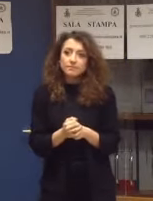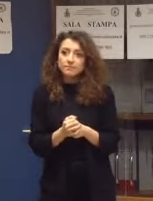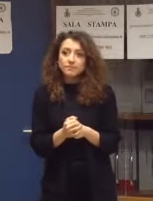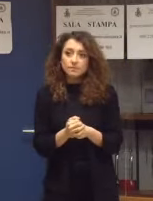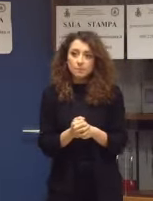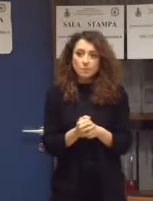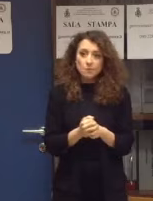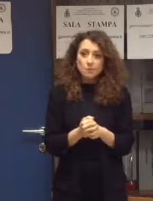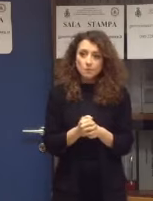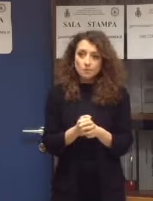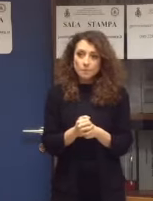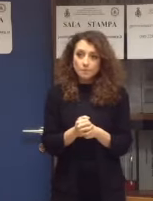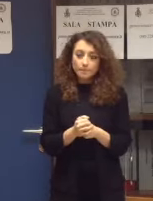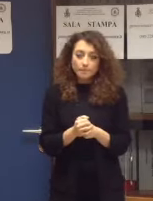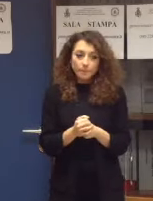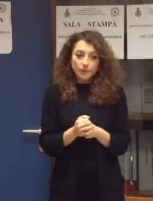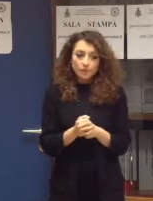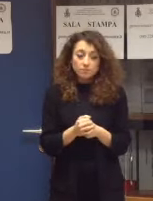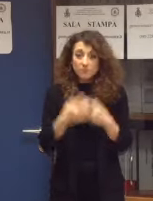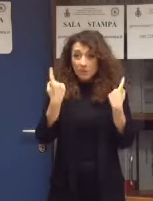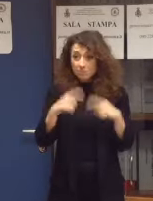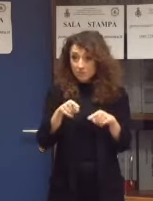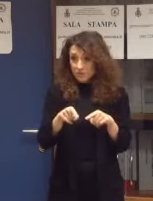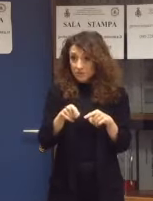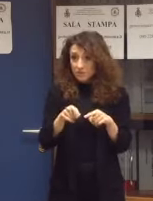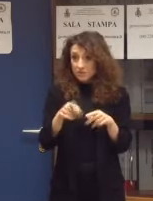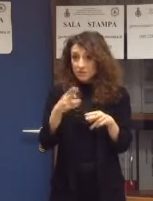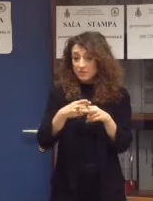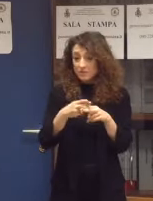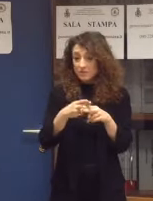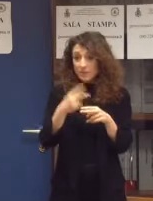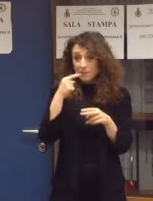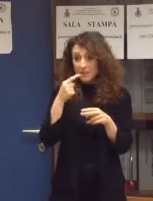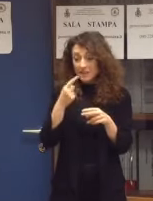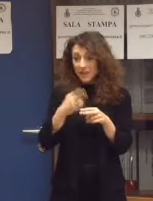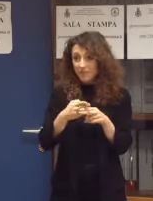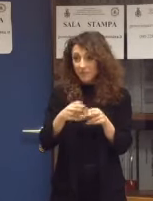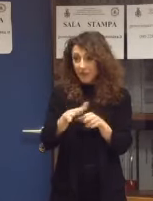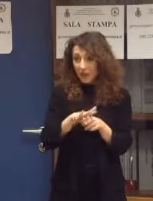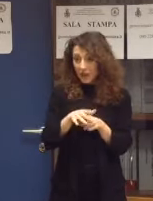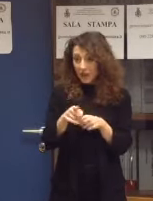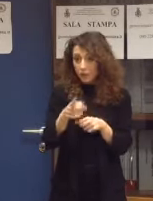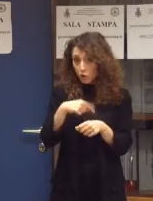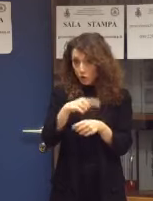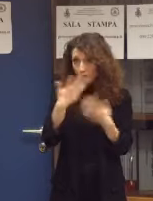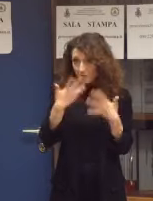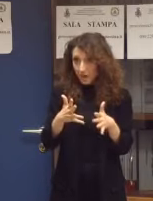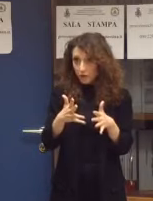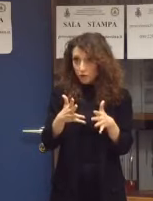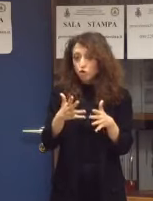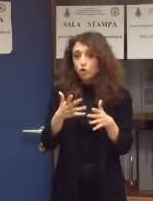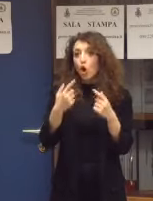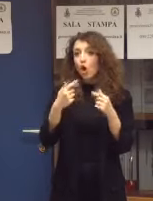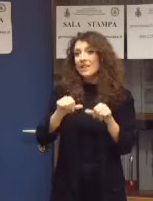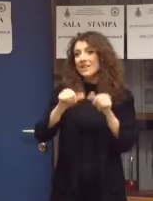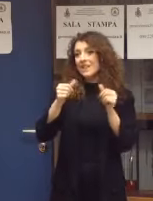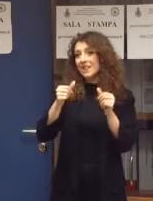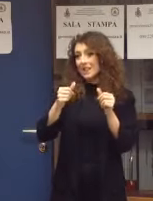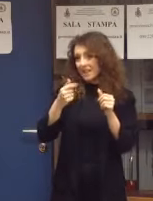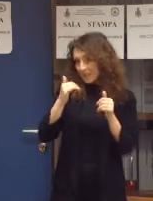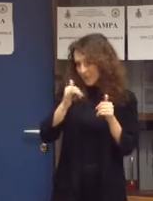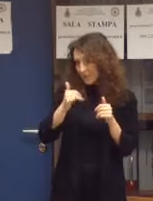noi abbiamo potuto fare questa operazione, a differenza di altri comuni, in quanto abbiamo messo in